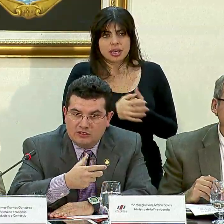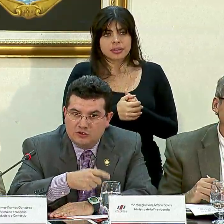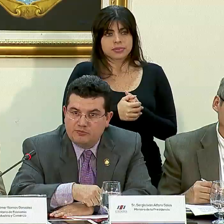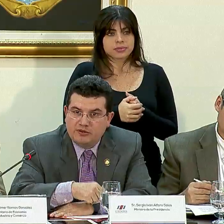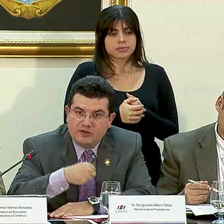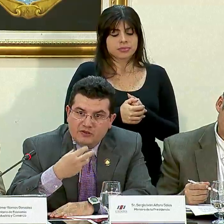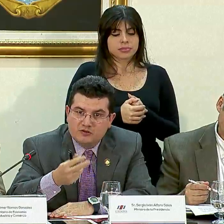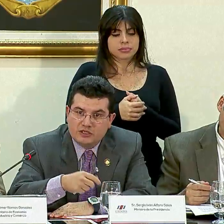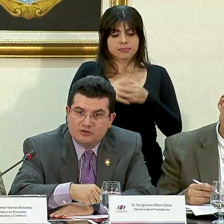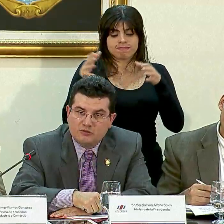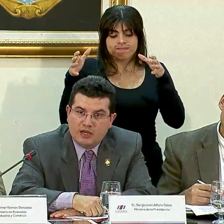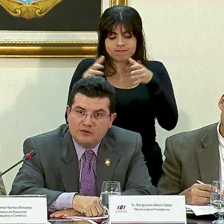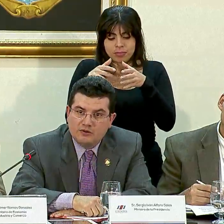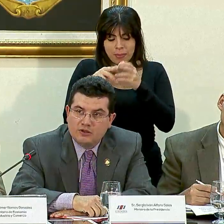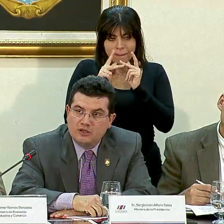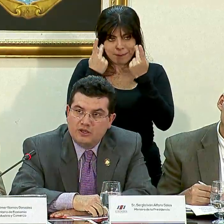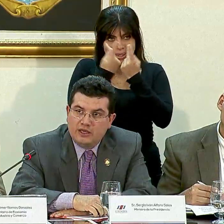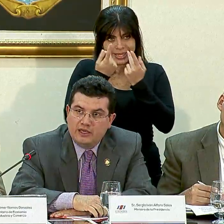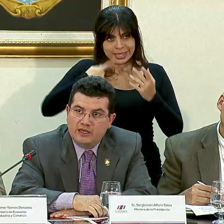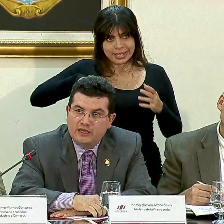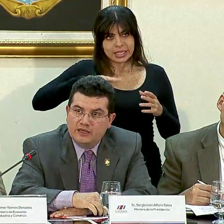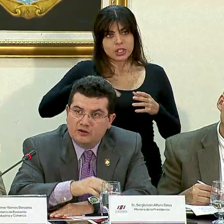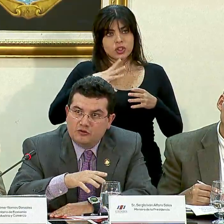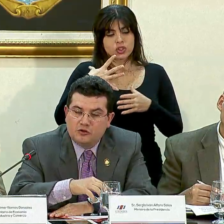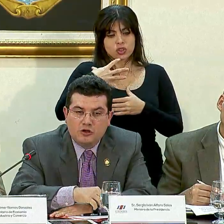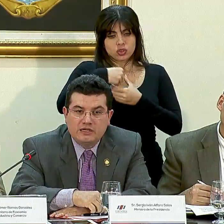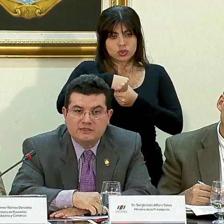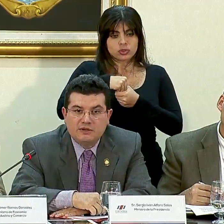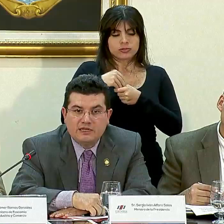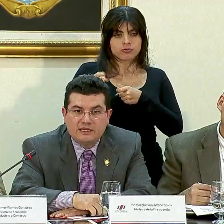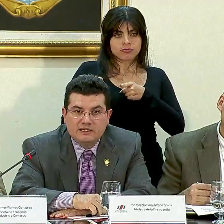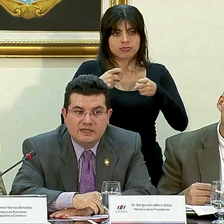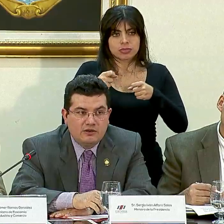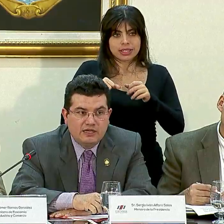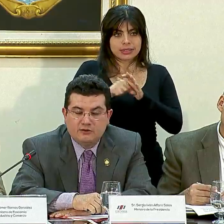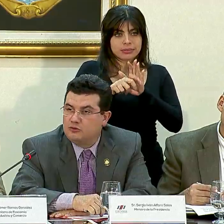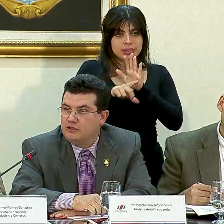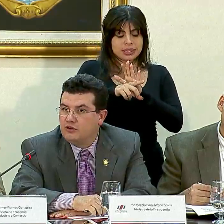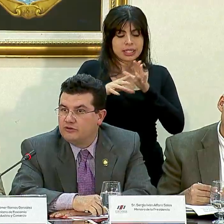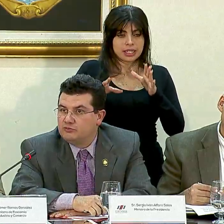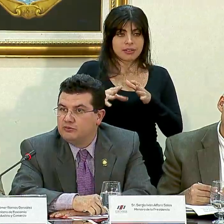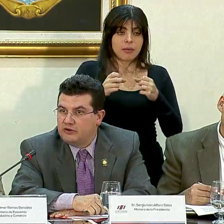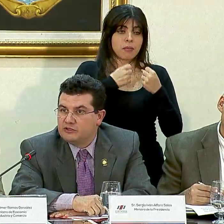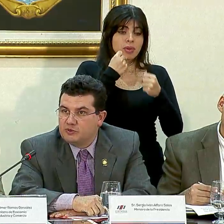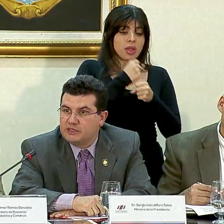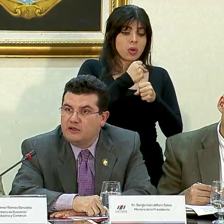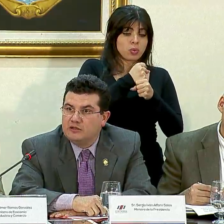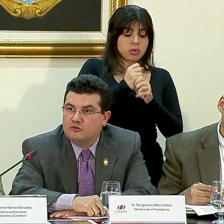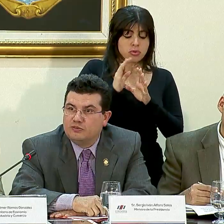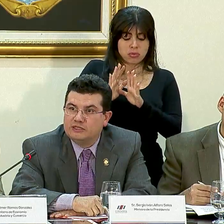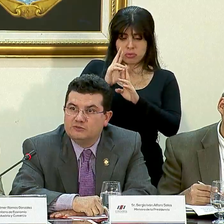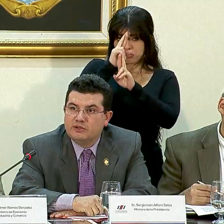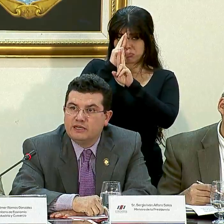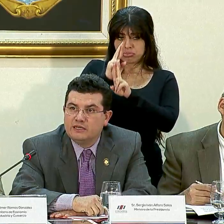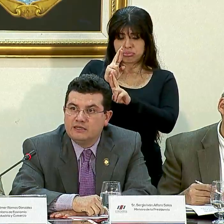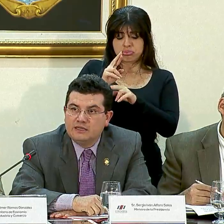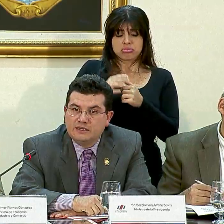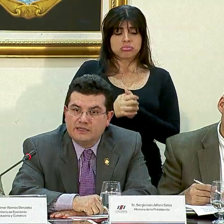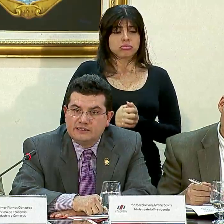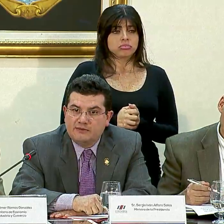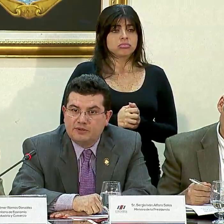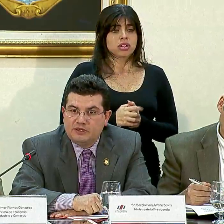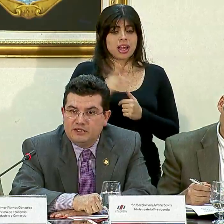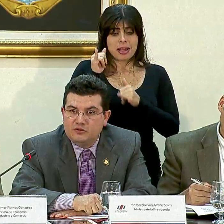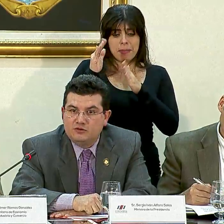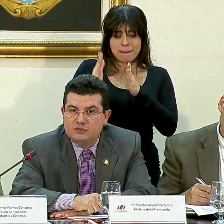la coalición de partidos que tomaron el control en la Asamblea Legislativa. El Ejecutivo ha respetado el compás de espera